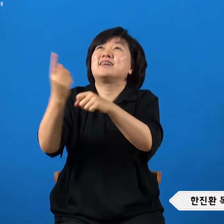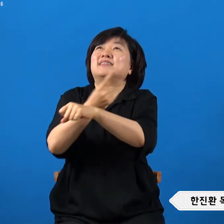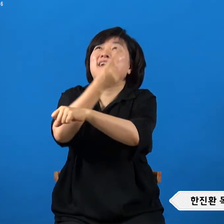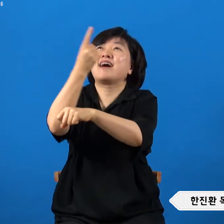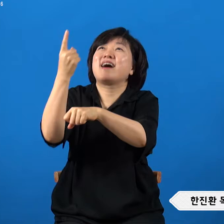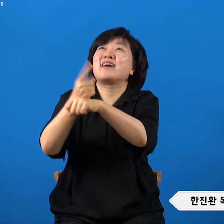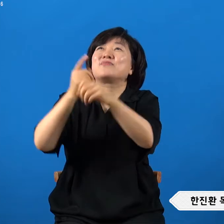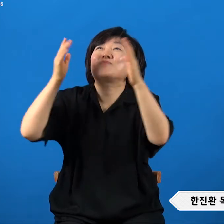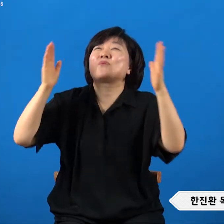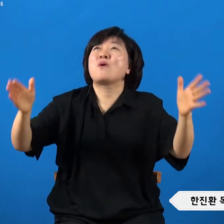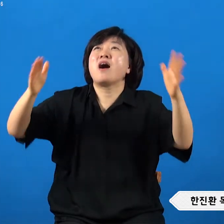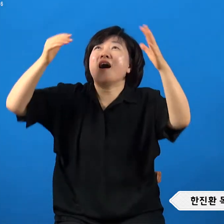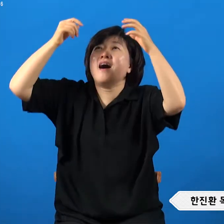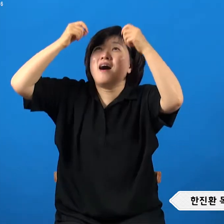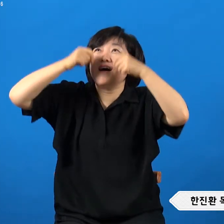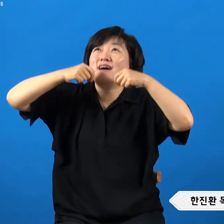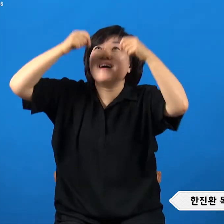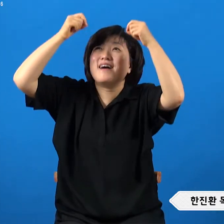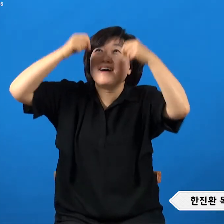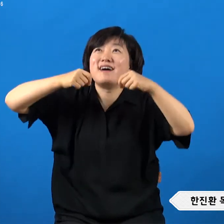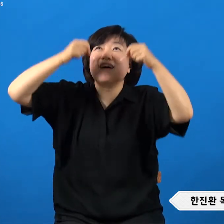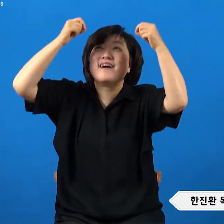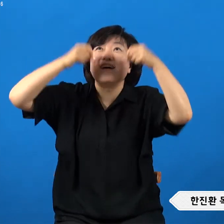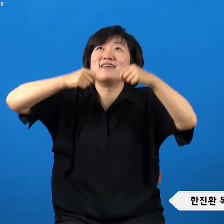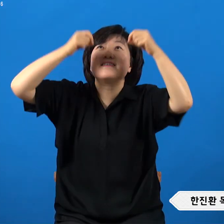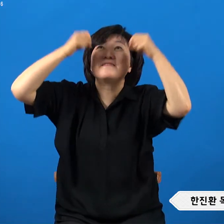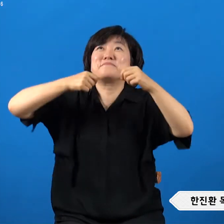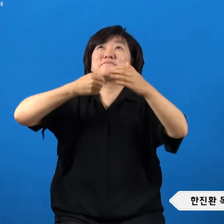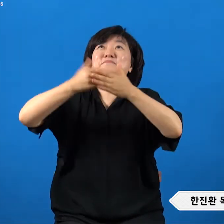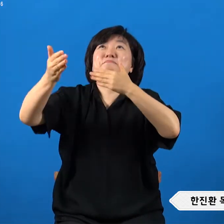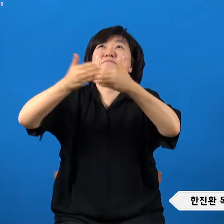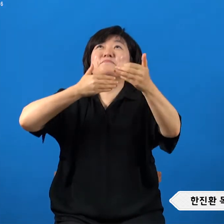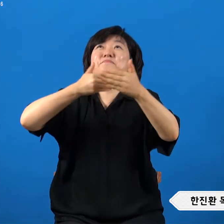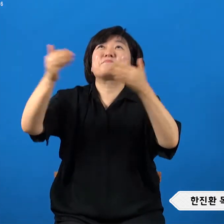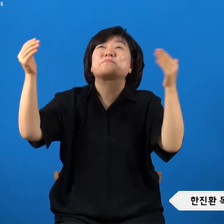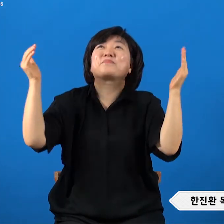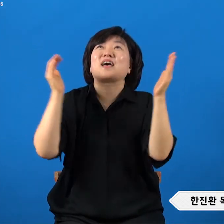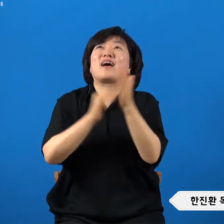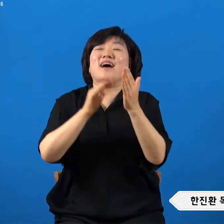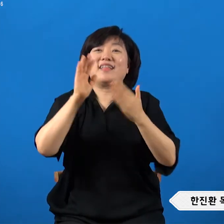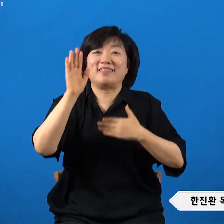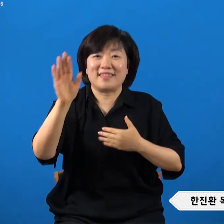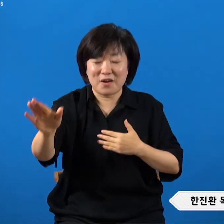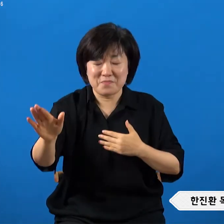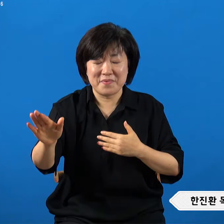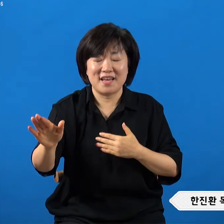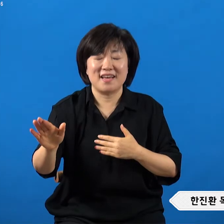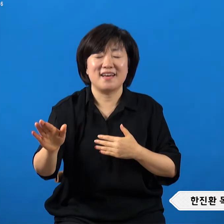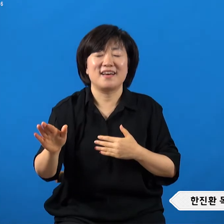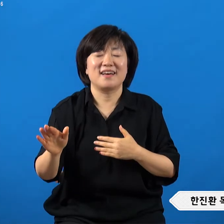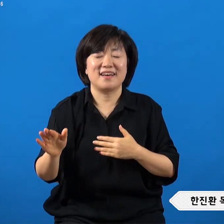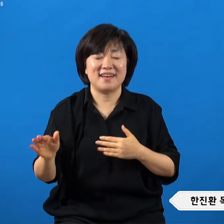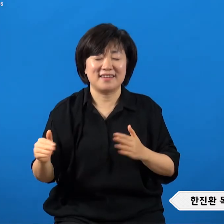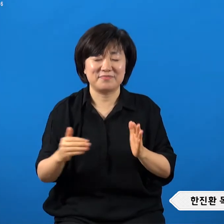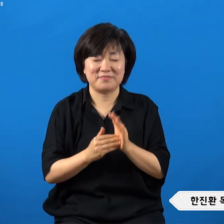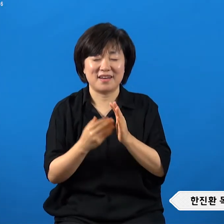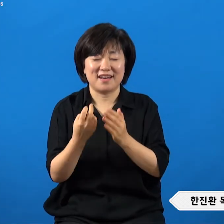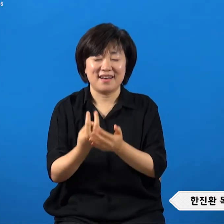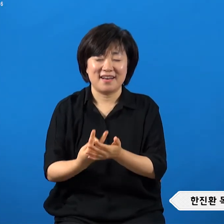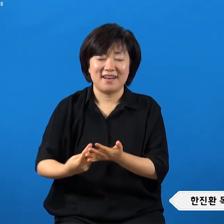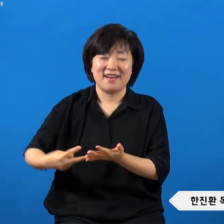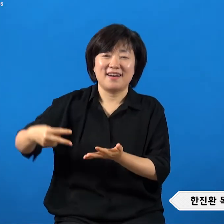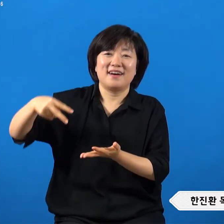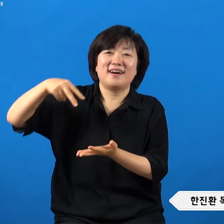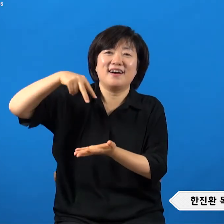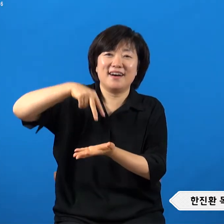그 1시간 내내 눈물바다를 이루었다고 합니다. 그리고 다 끝나고 일어섰을 때에